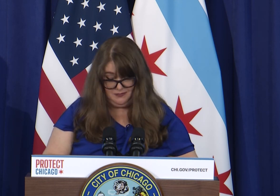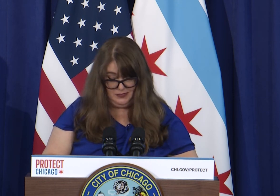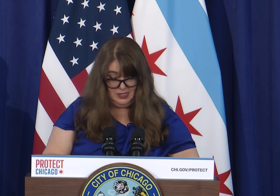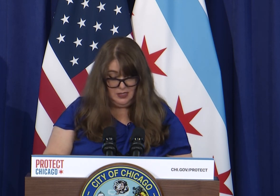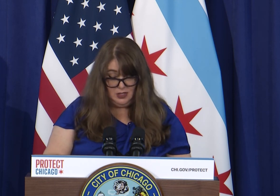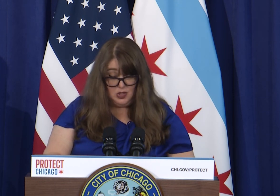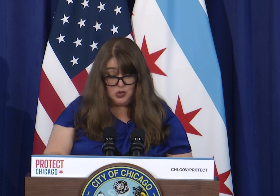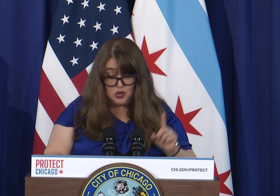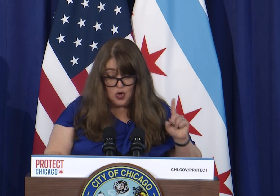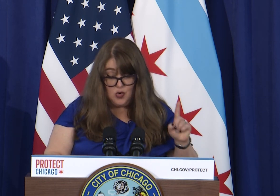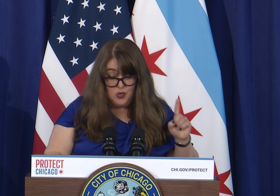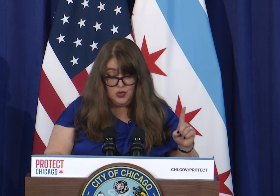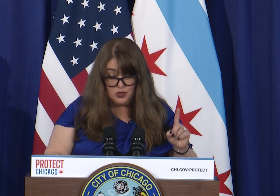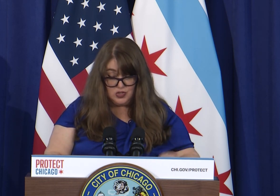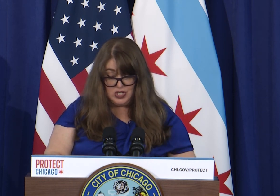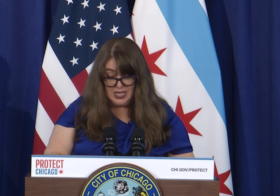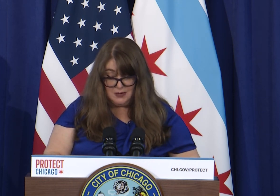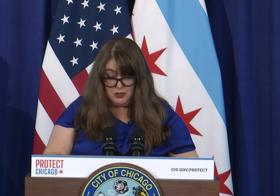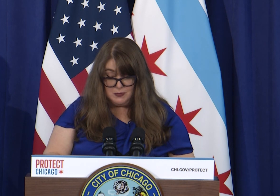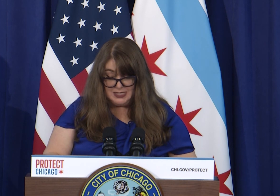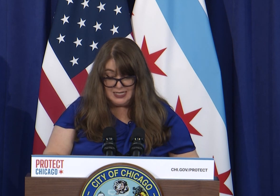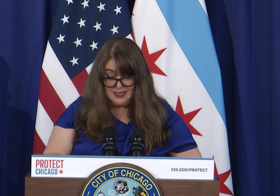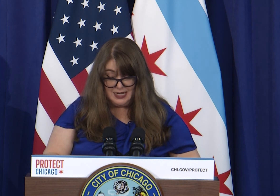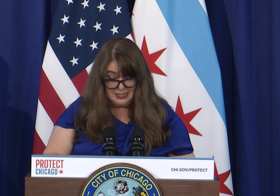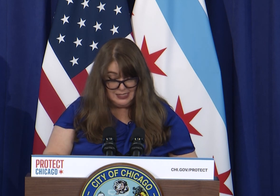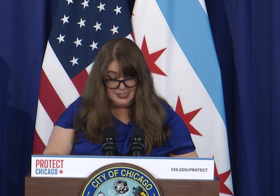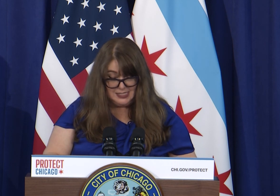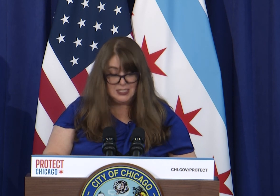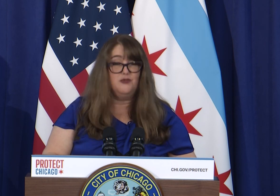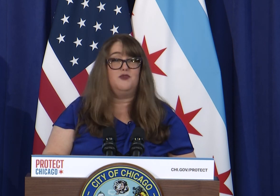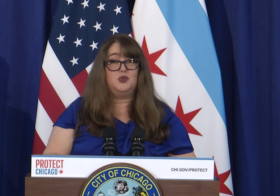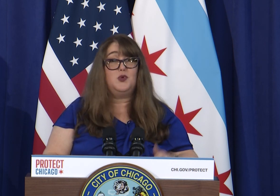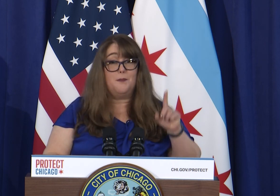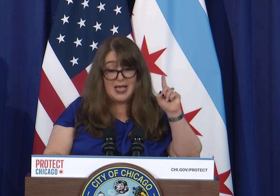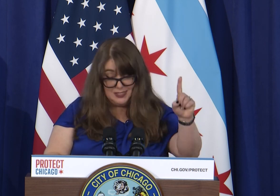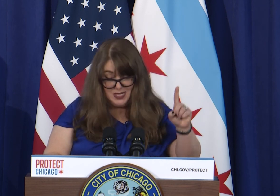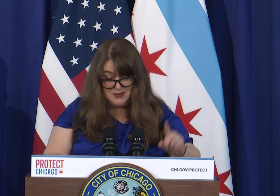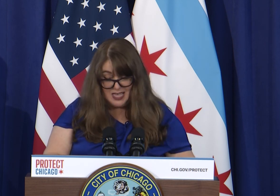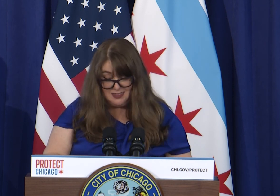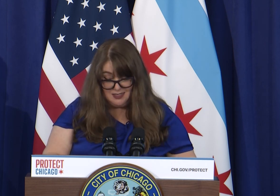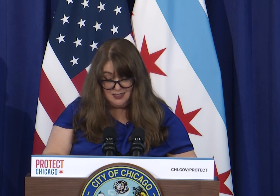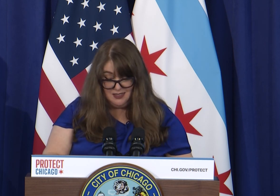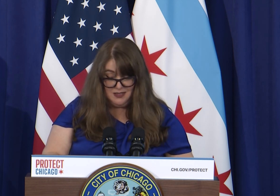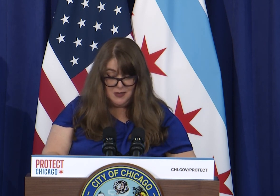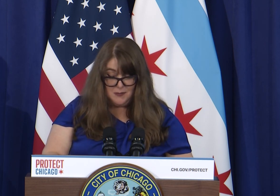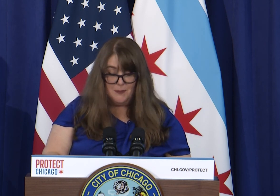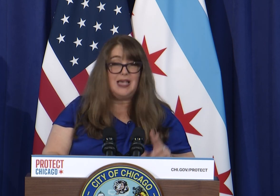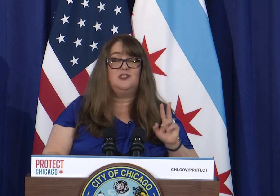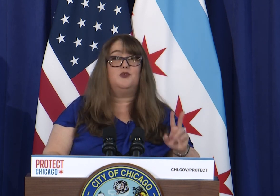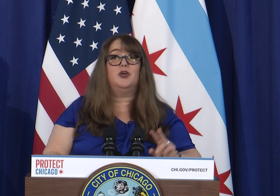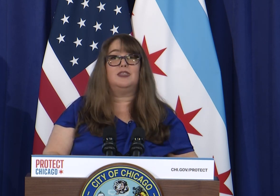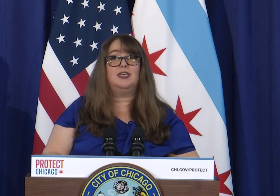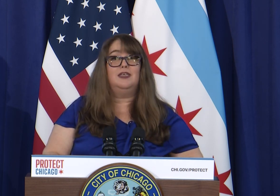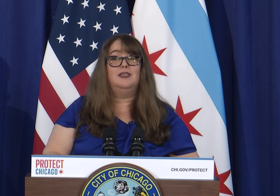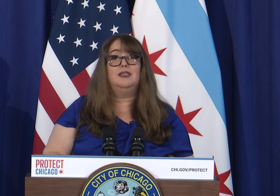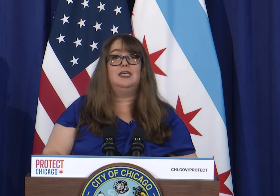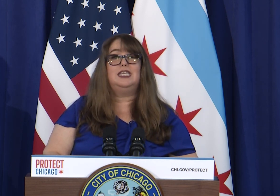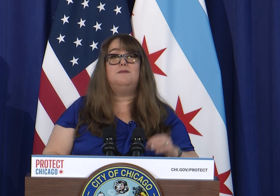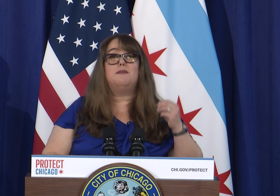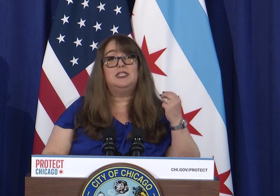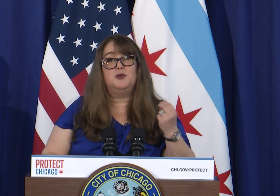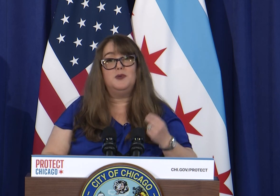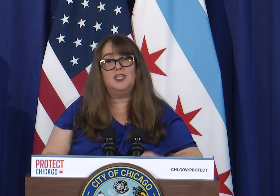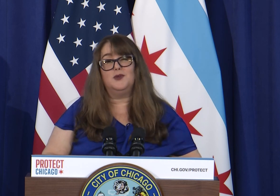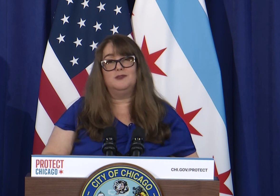casa. Solo juntos llegaremos más allá de la crisis hacia un futuro más brillante, más fuerte